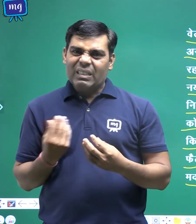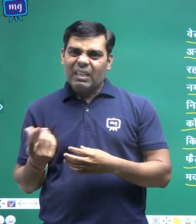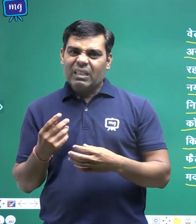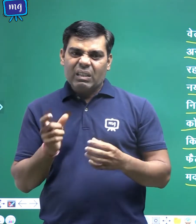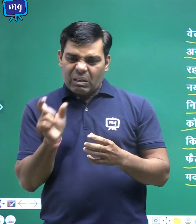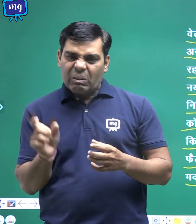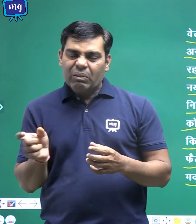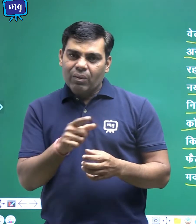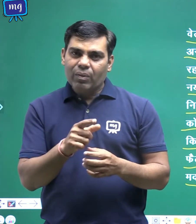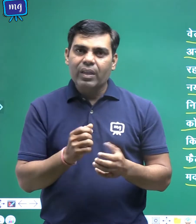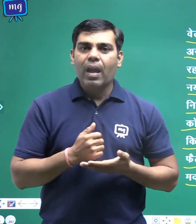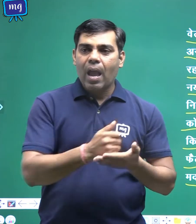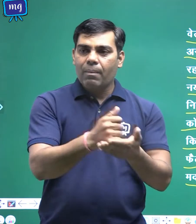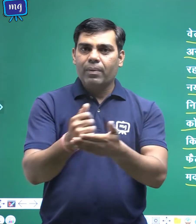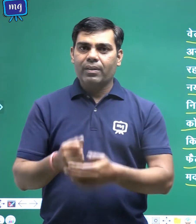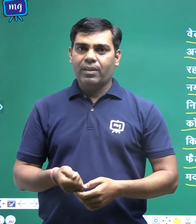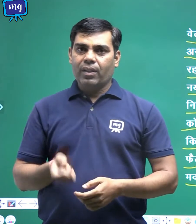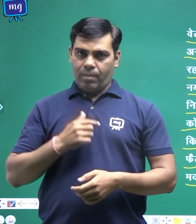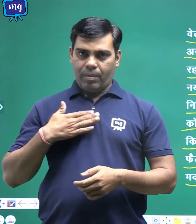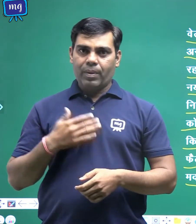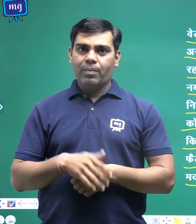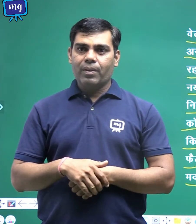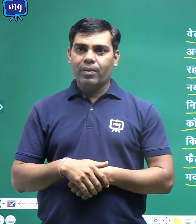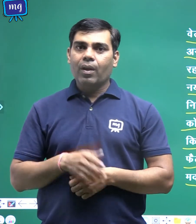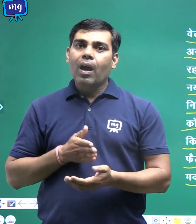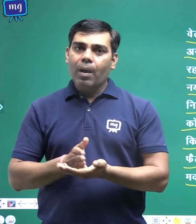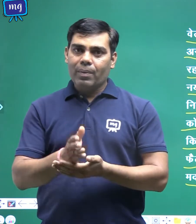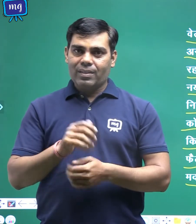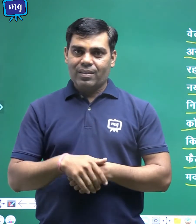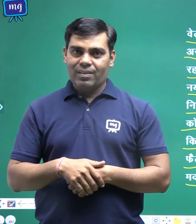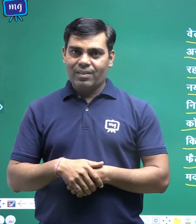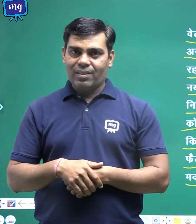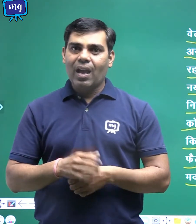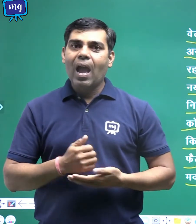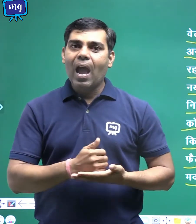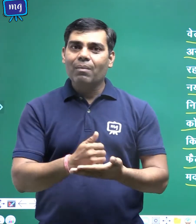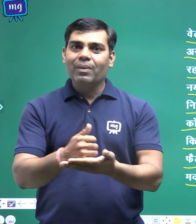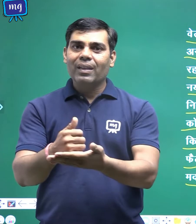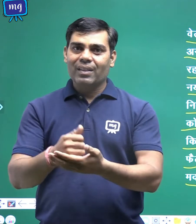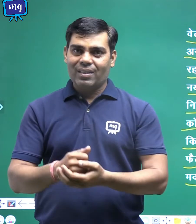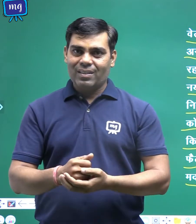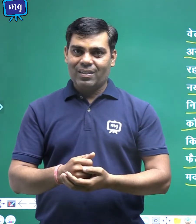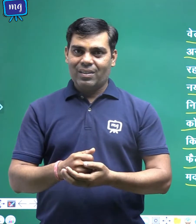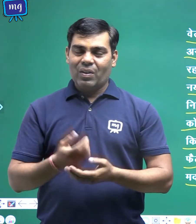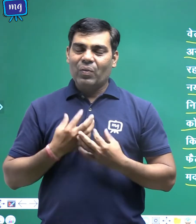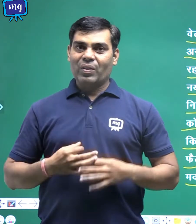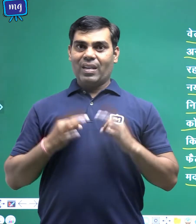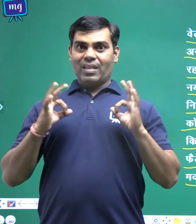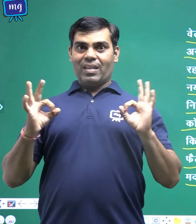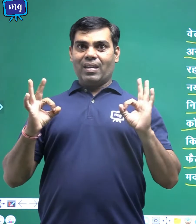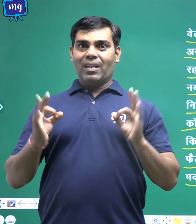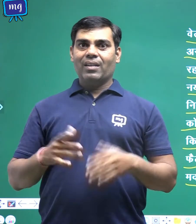की थी। हमें भी हमेशा मदद के लिए तैयार रहना